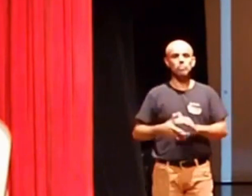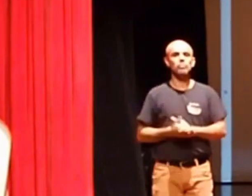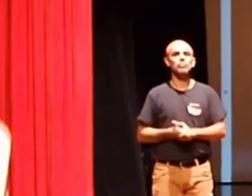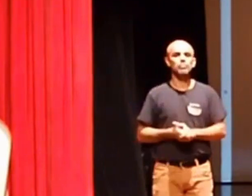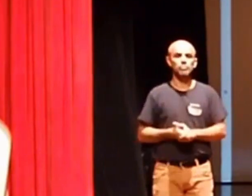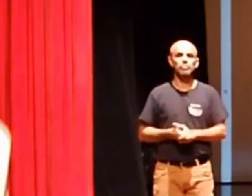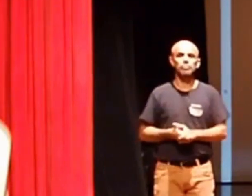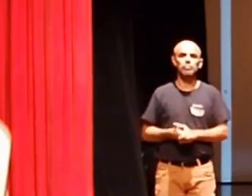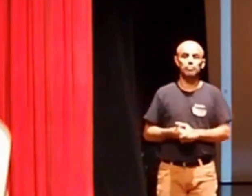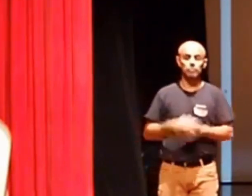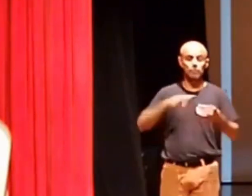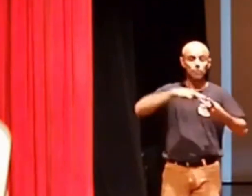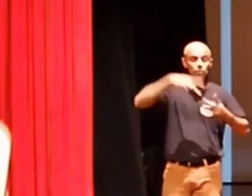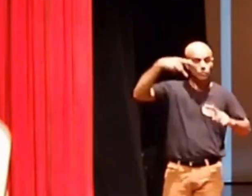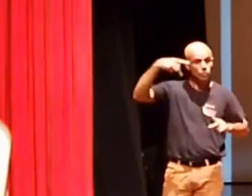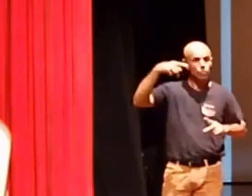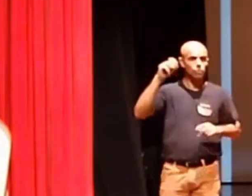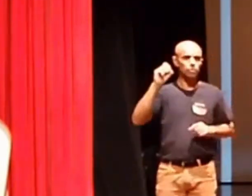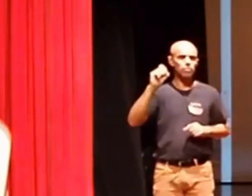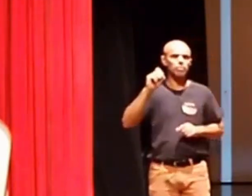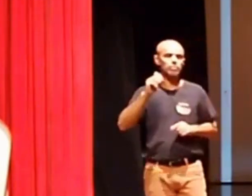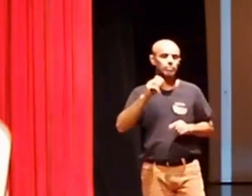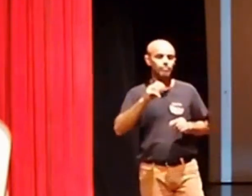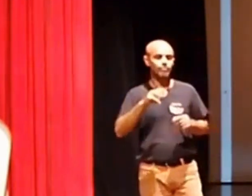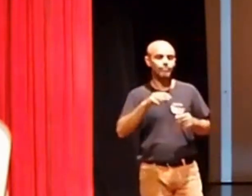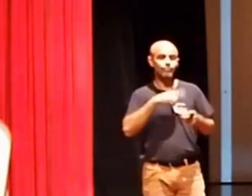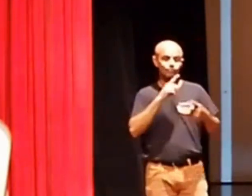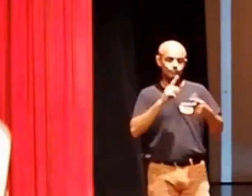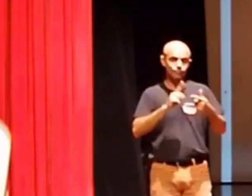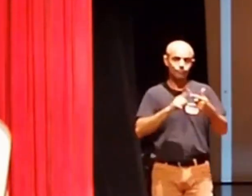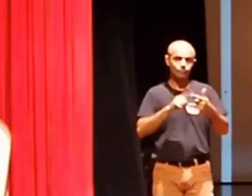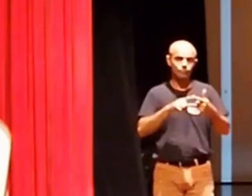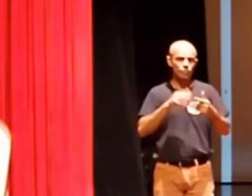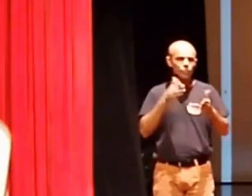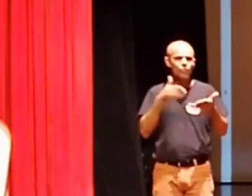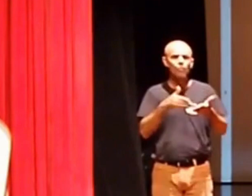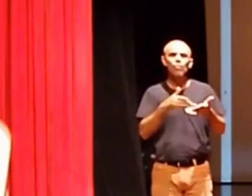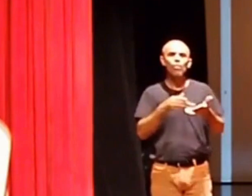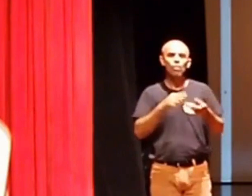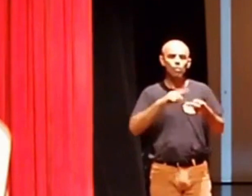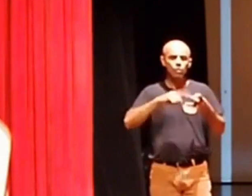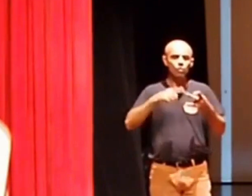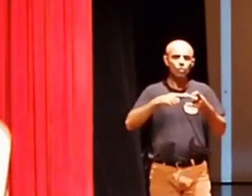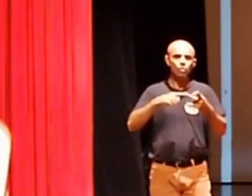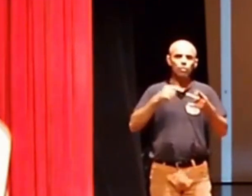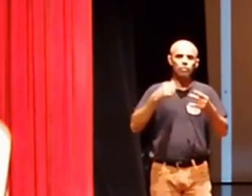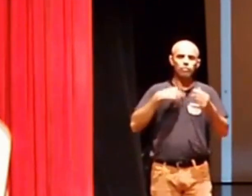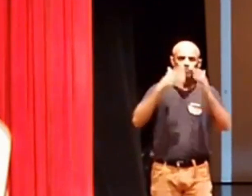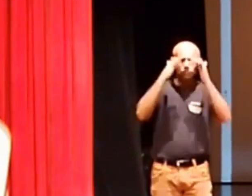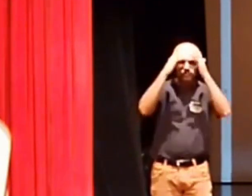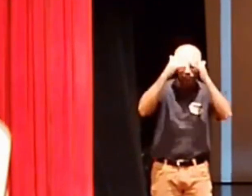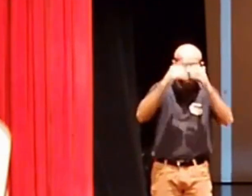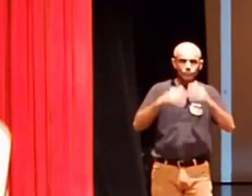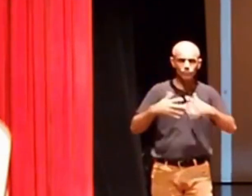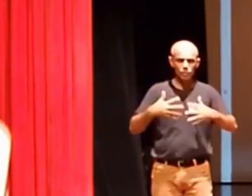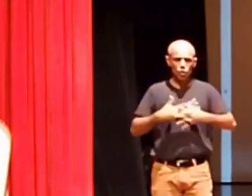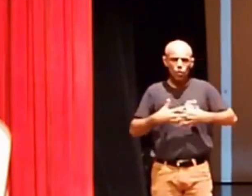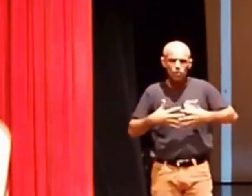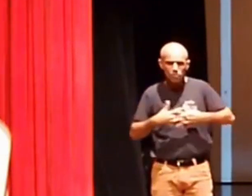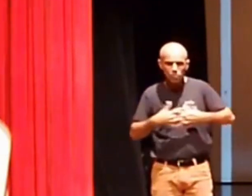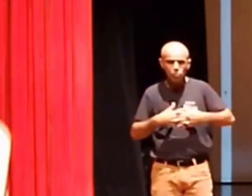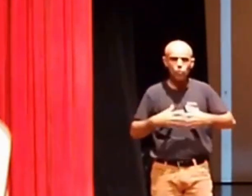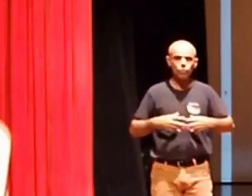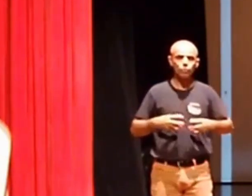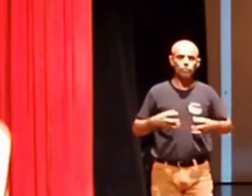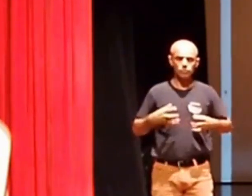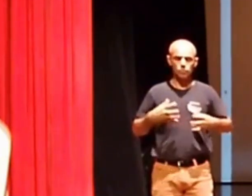Dados genéticos, tem casos que a gente entra aí com o fator genético, aí entra membrana celular, colágeno, músculos